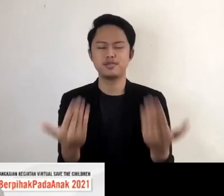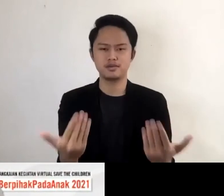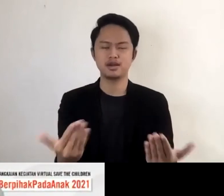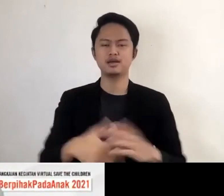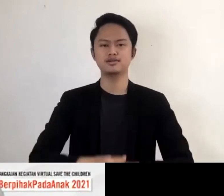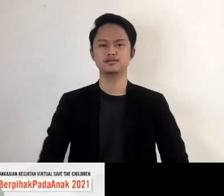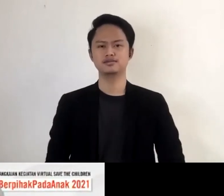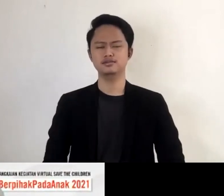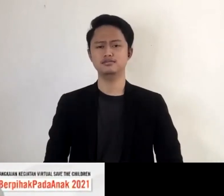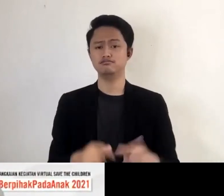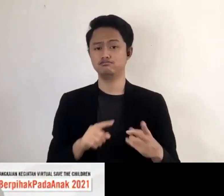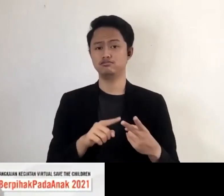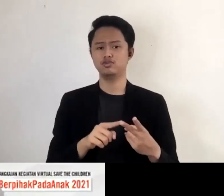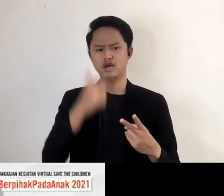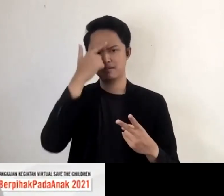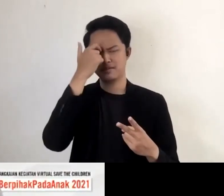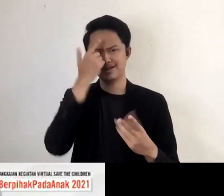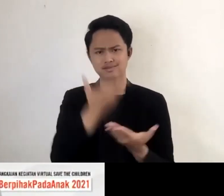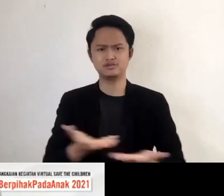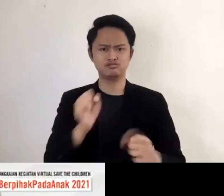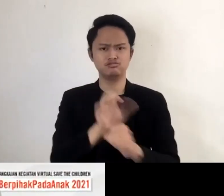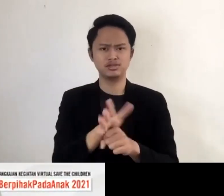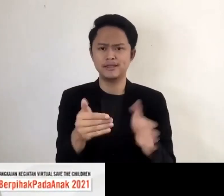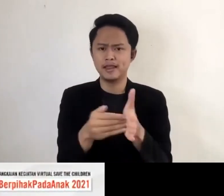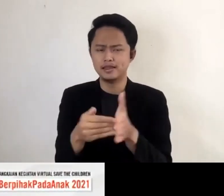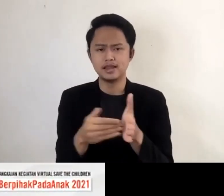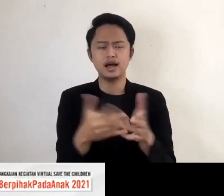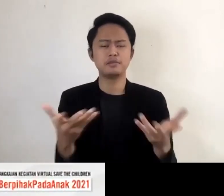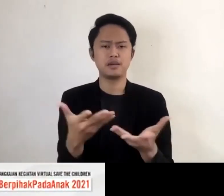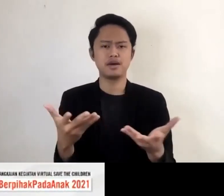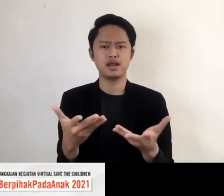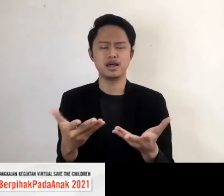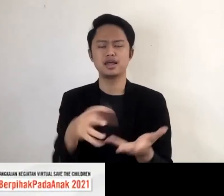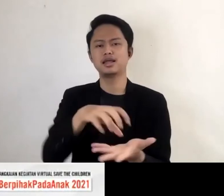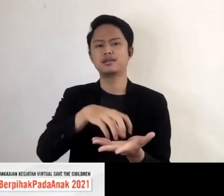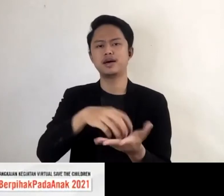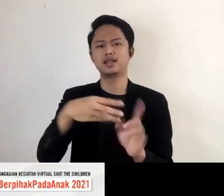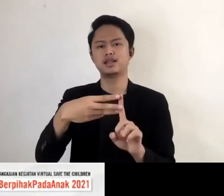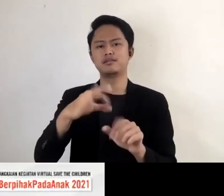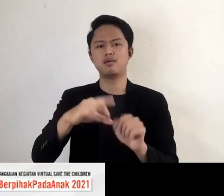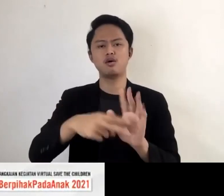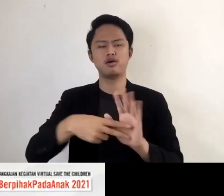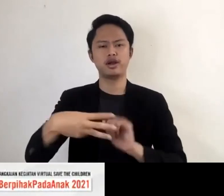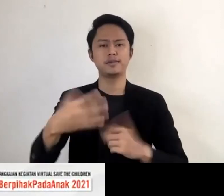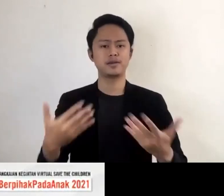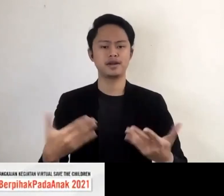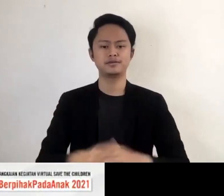saja tantangannya mungkin pembelajaran pada masa pandemi di Kabupaten Bone ini, Bu.